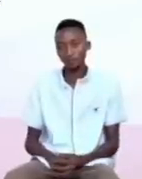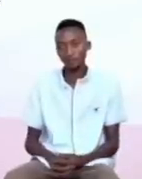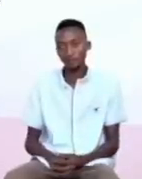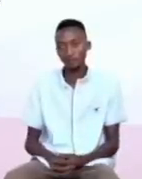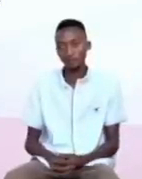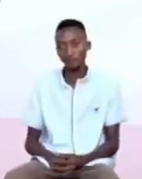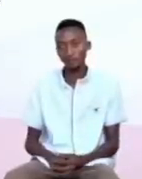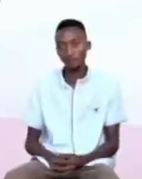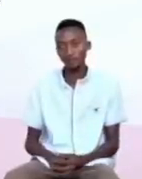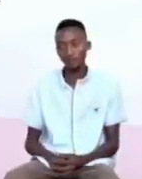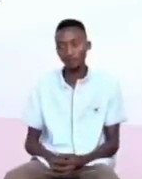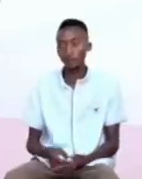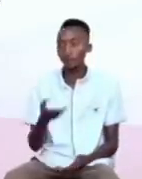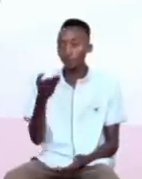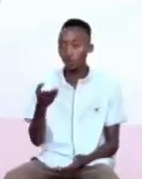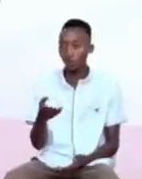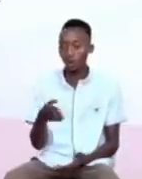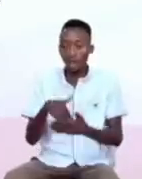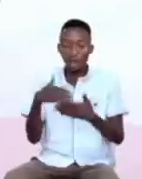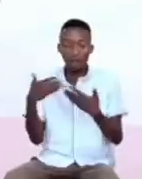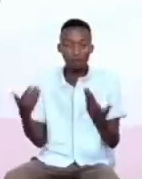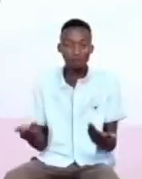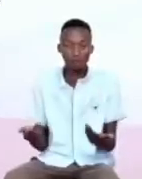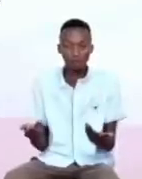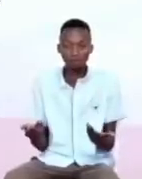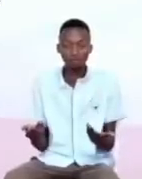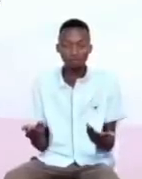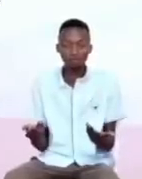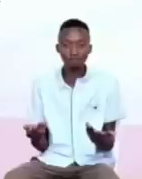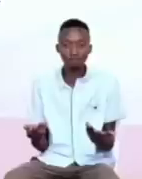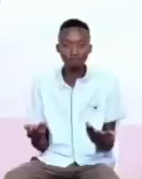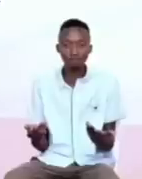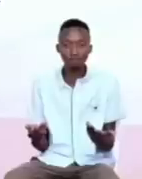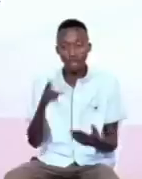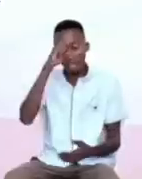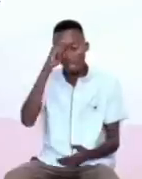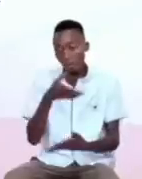Ukikosa hekima unakufa kabla ya wakati.